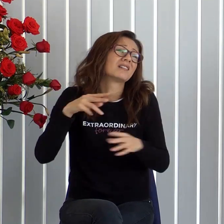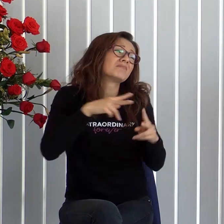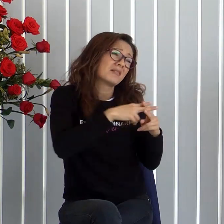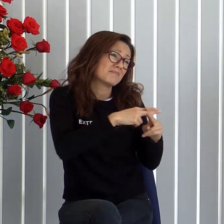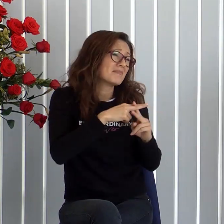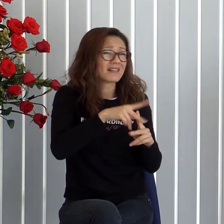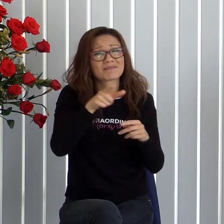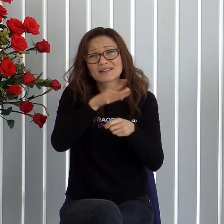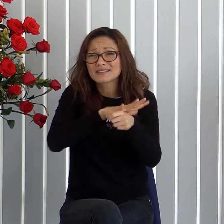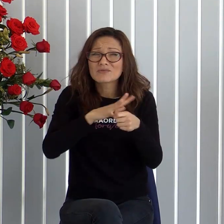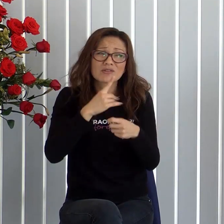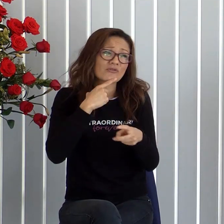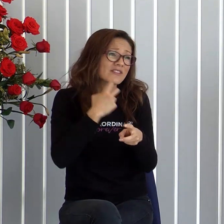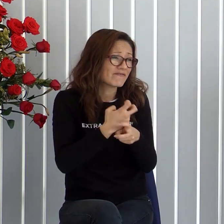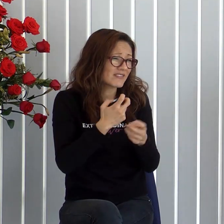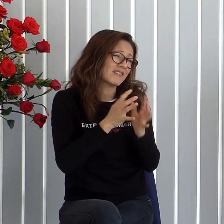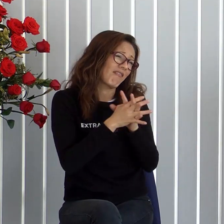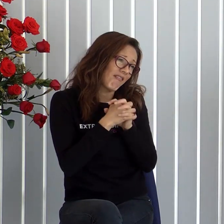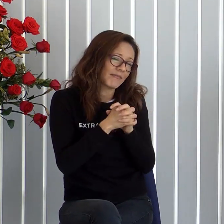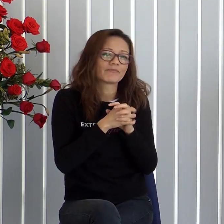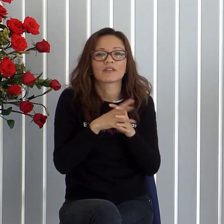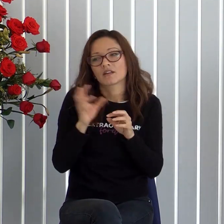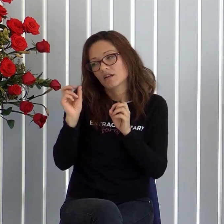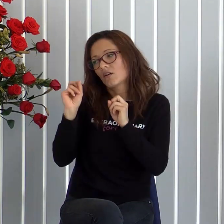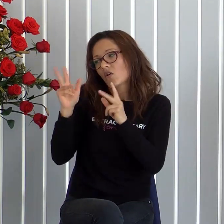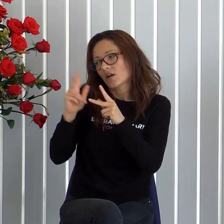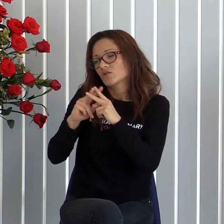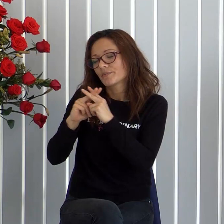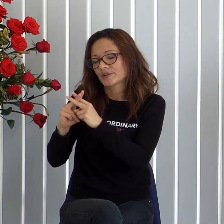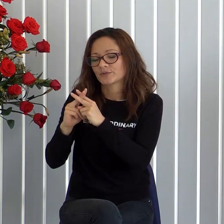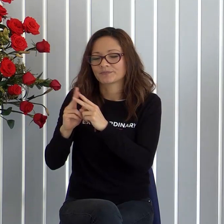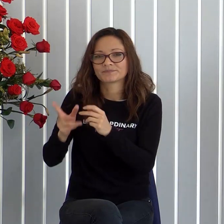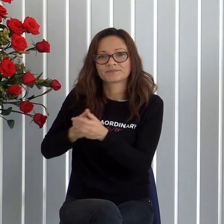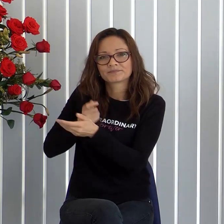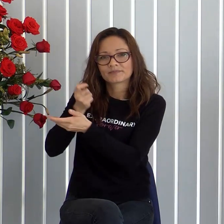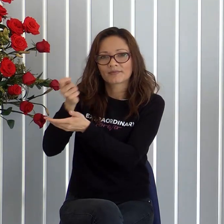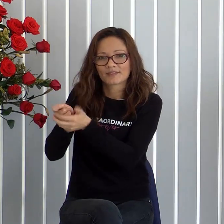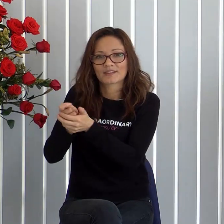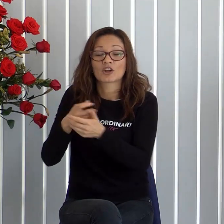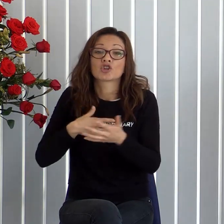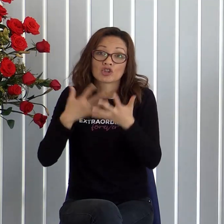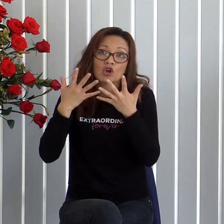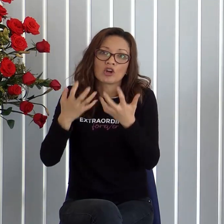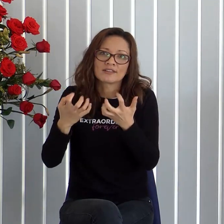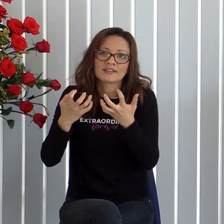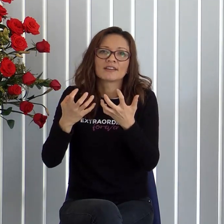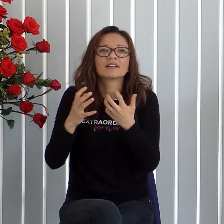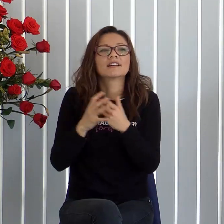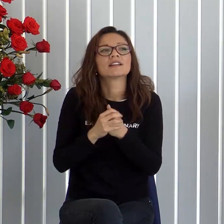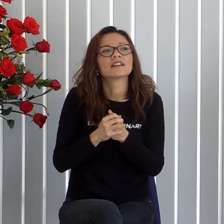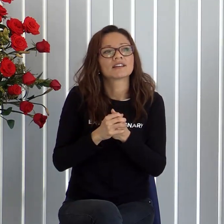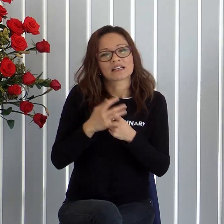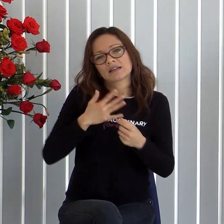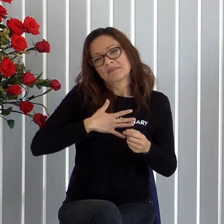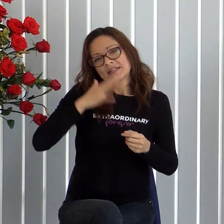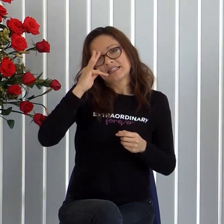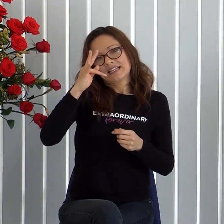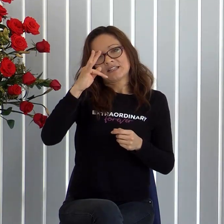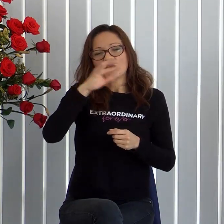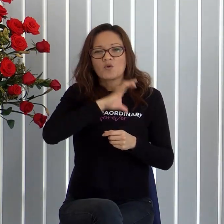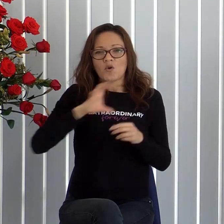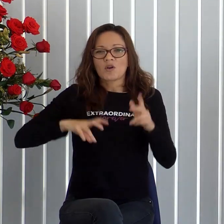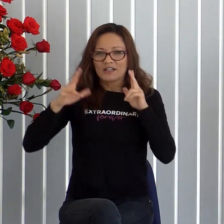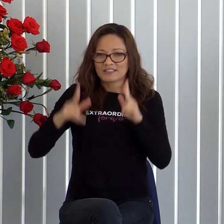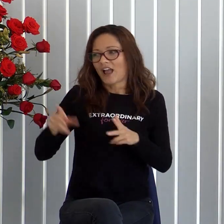que es la situación. Y yo, bueno, está bien, sí, yo te presto la plata. Y yo le presté la plata porque yo quería con mi testimonio cristiano para que mi